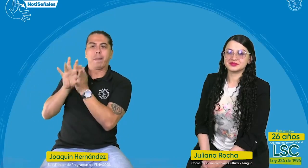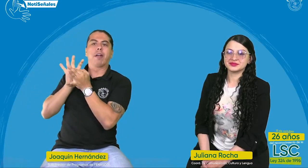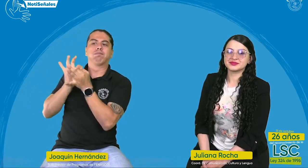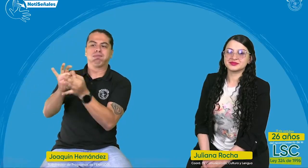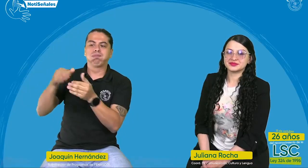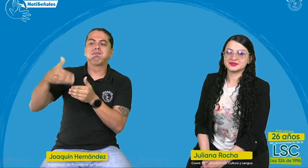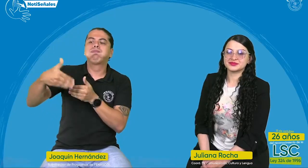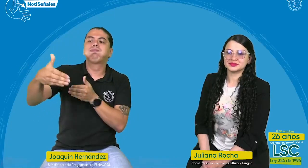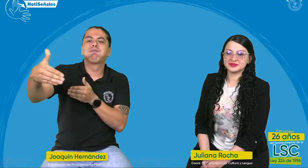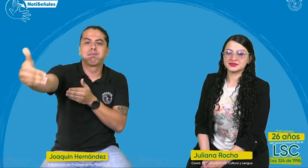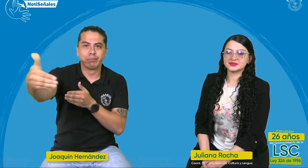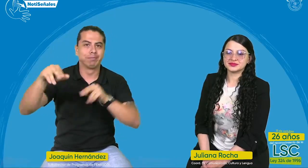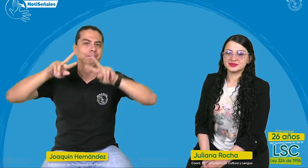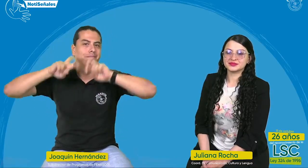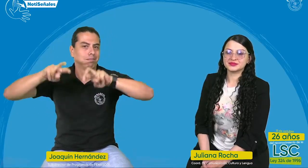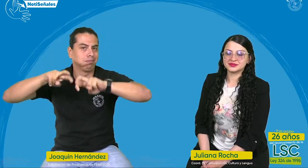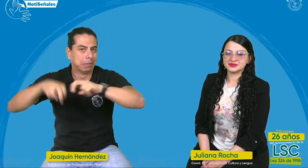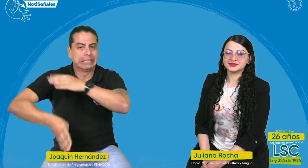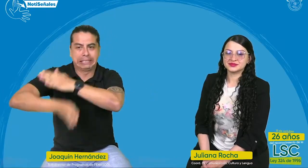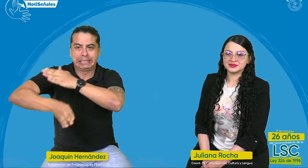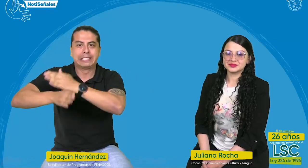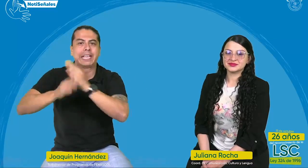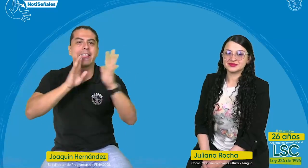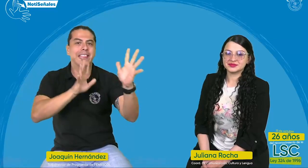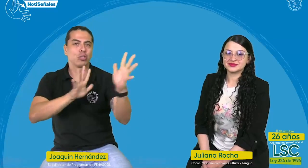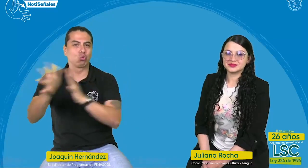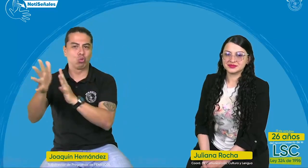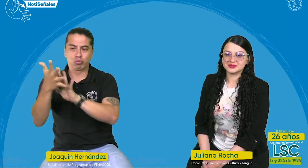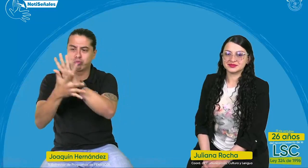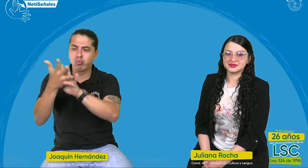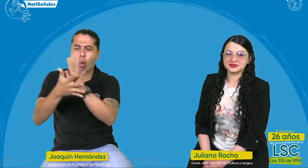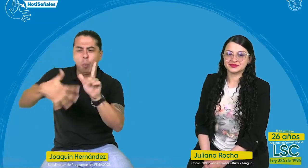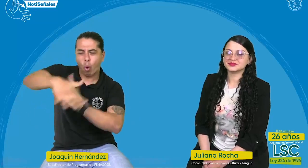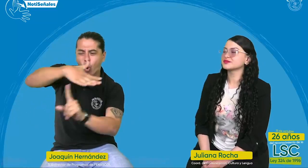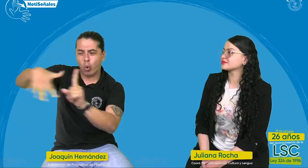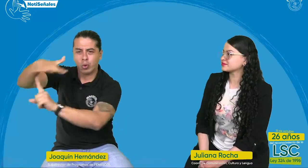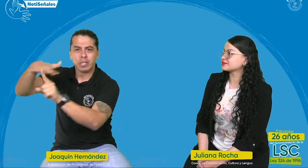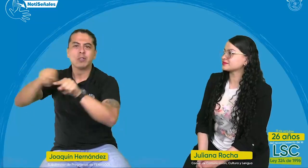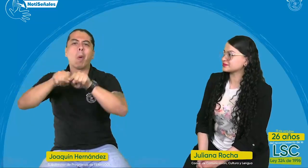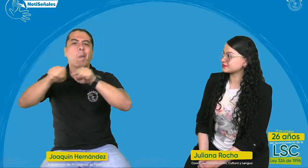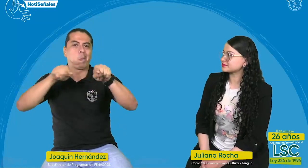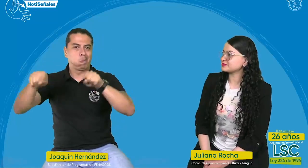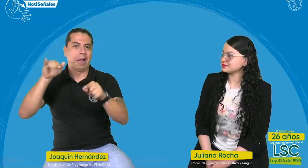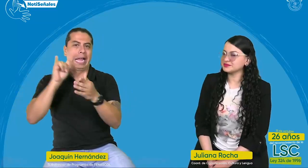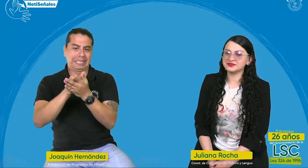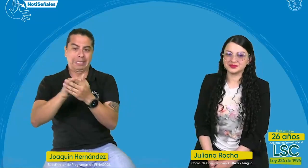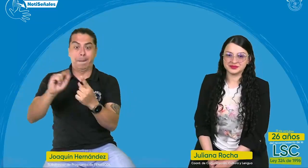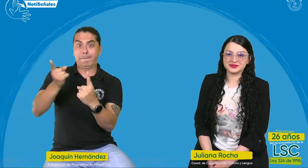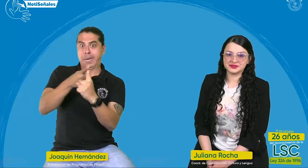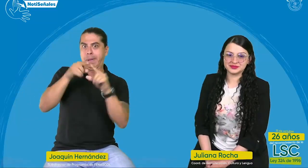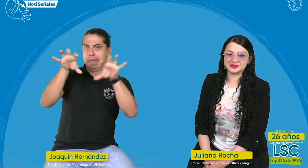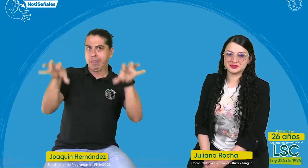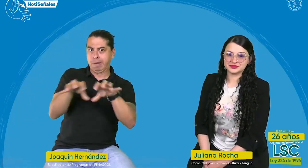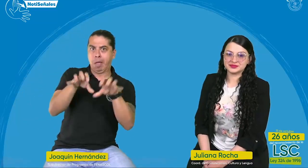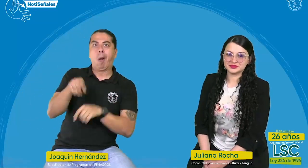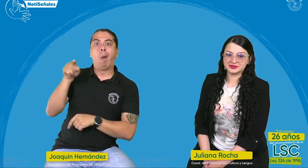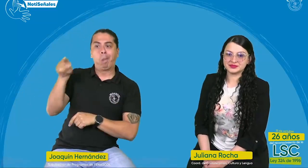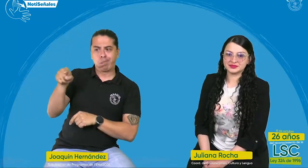en cuanto a la teoría del uso discursivo de la lengua de señas colombiana en los diferentes contextos esas son